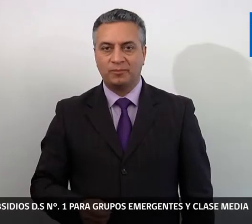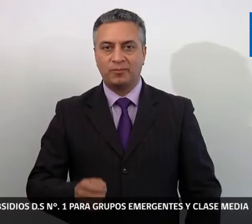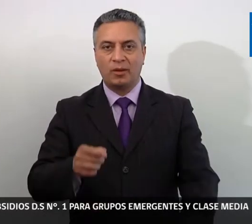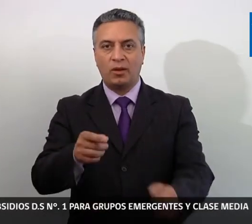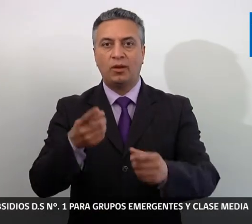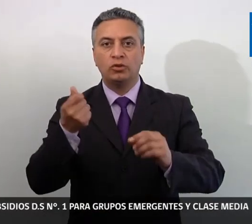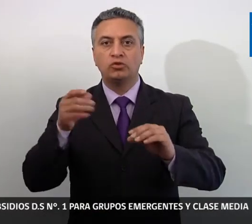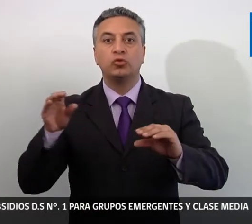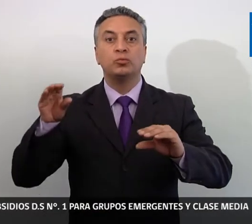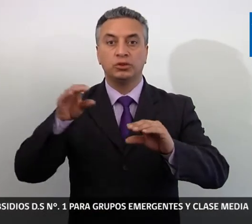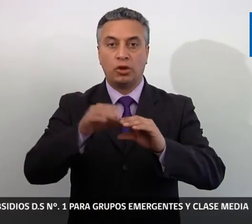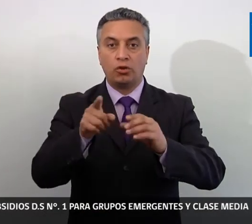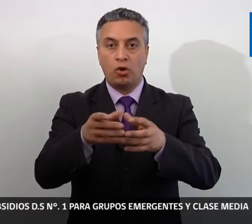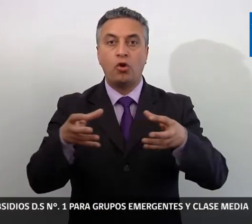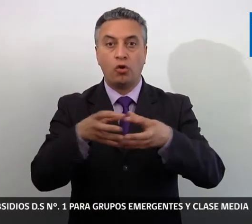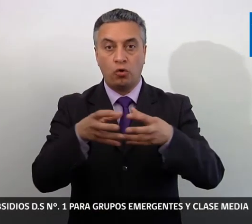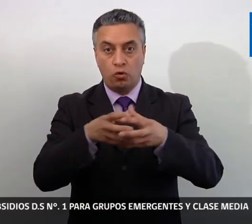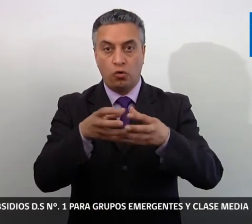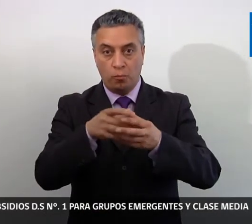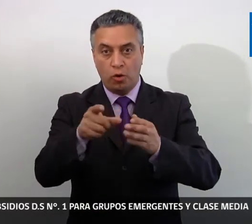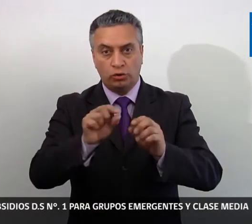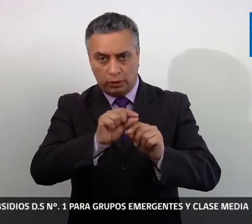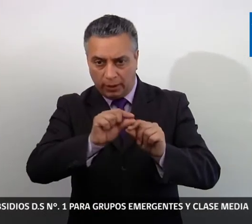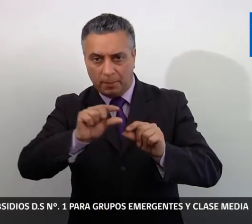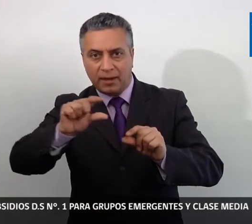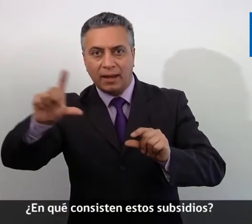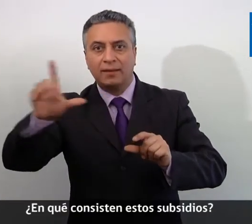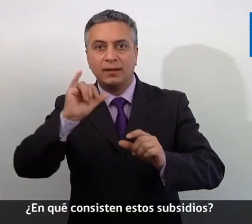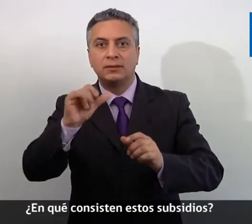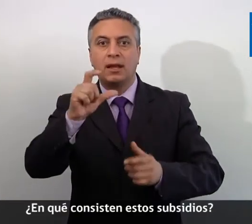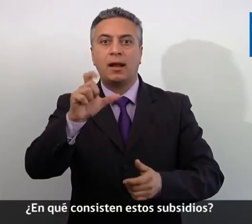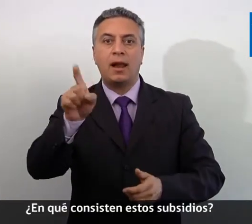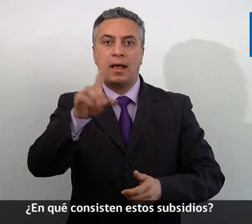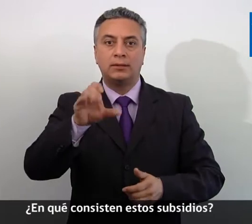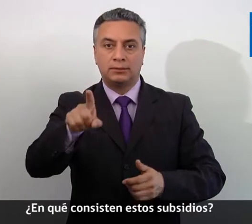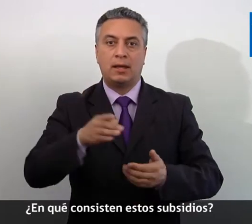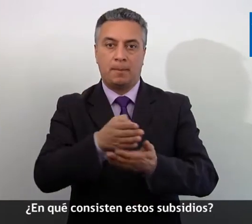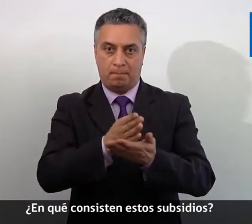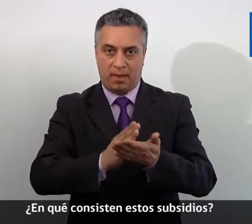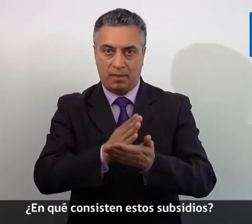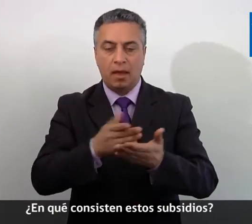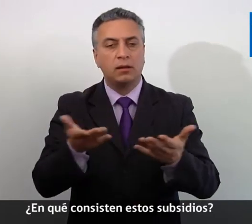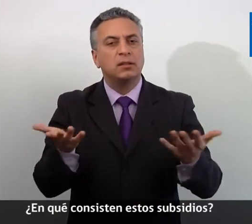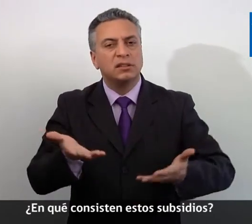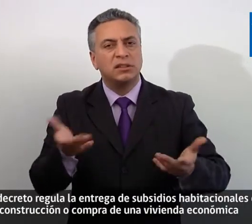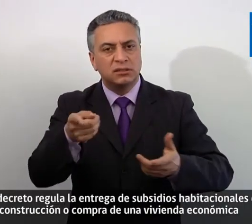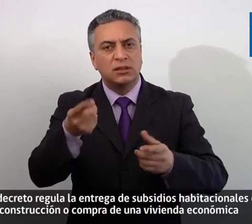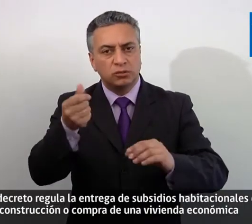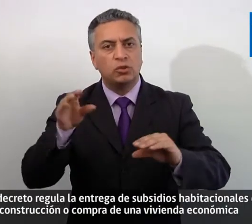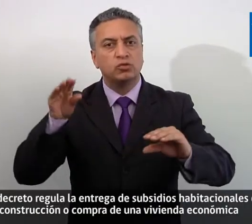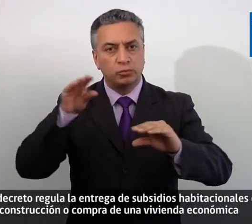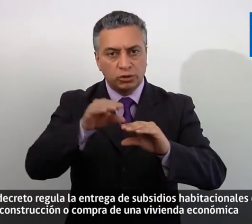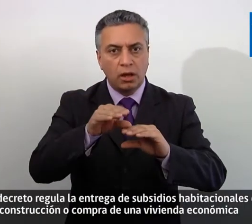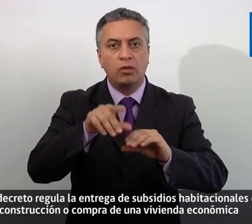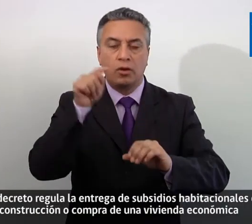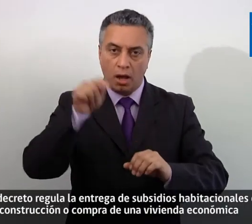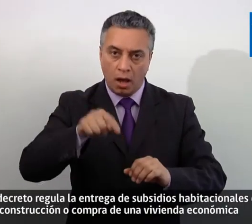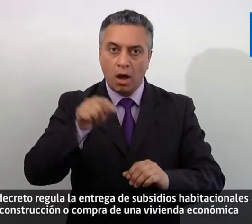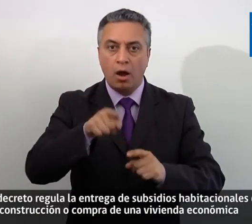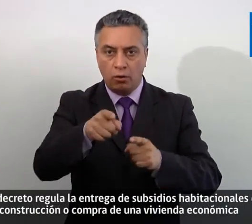Subsidio, grupos emergentes y clase media. ¿En qué consisten estos subsidios? Este nuevo decreto regula la entrega de